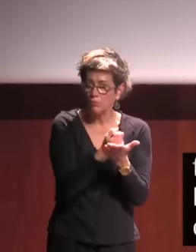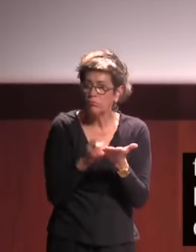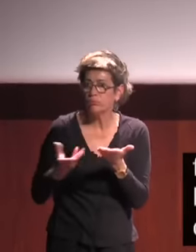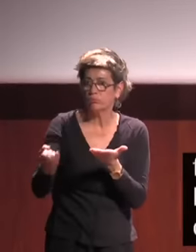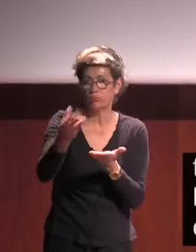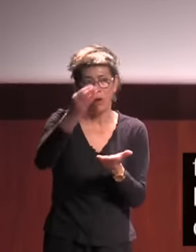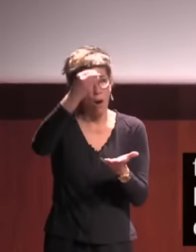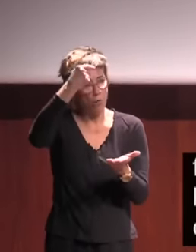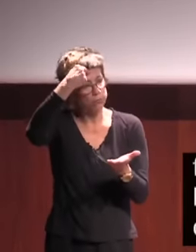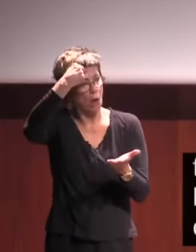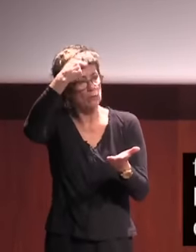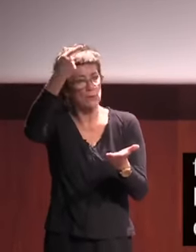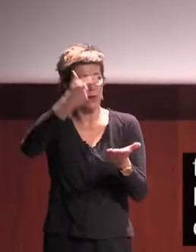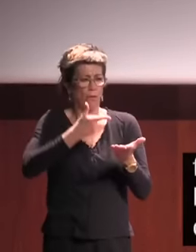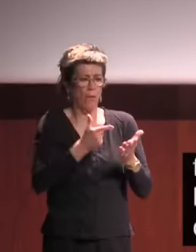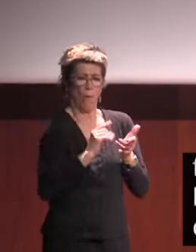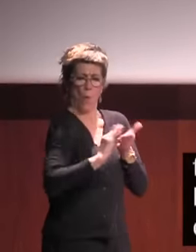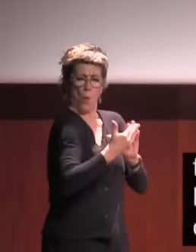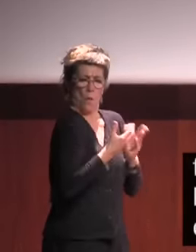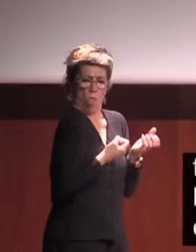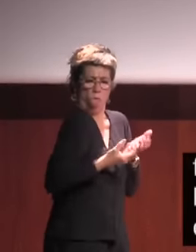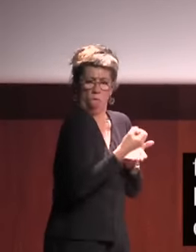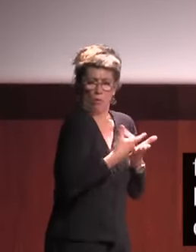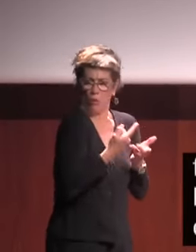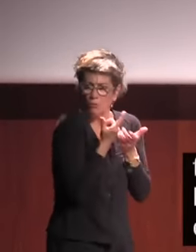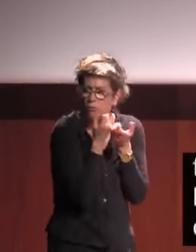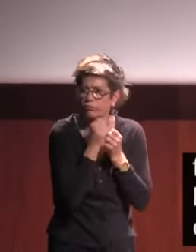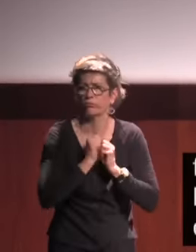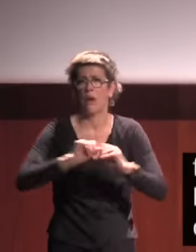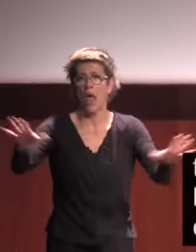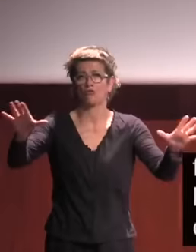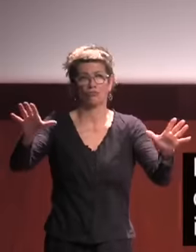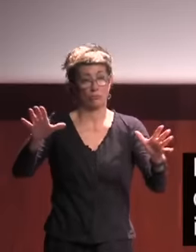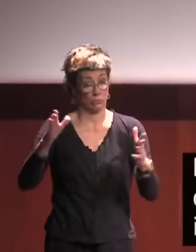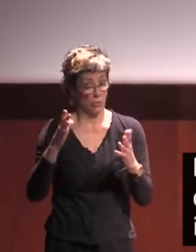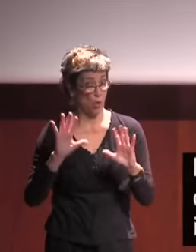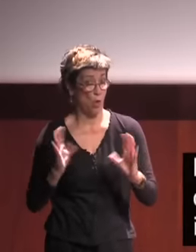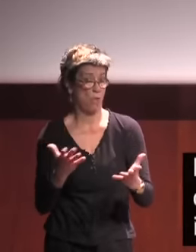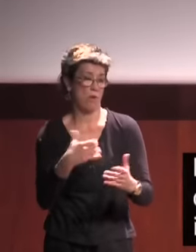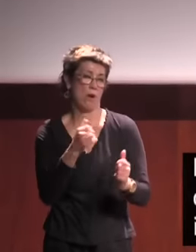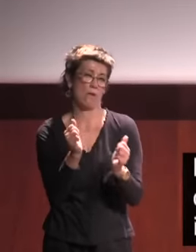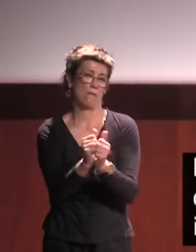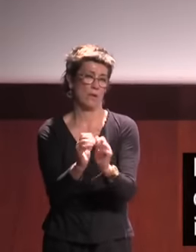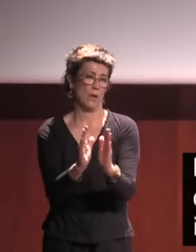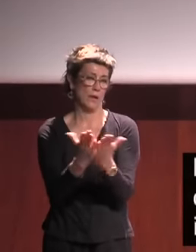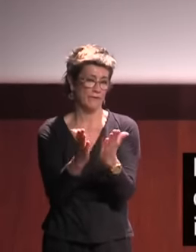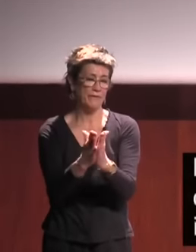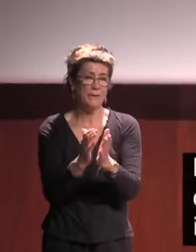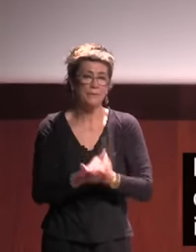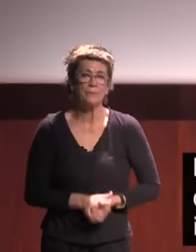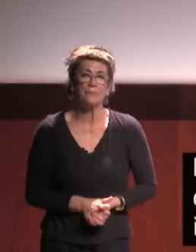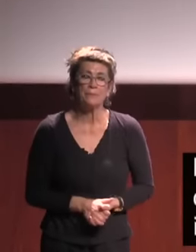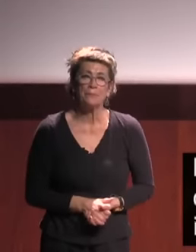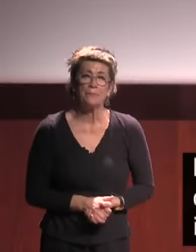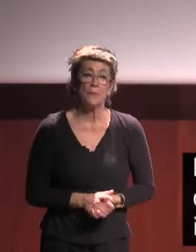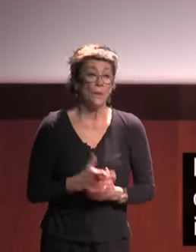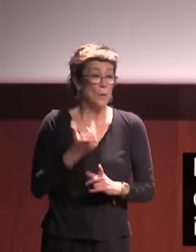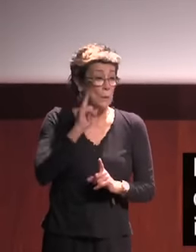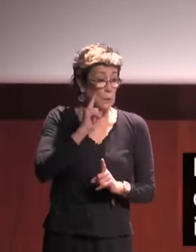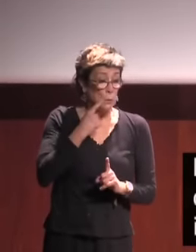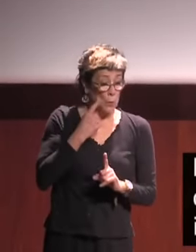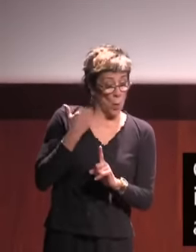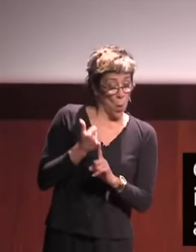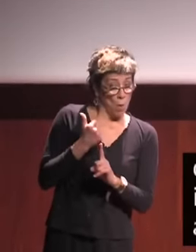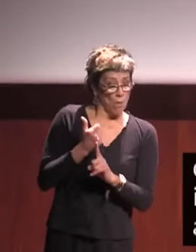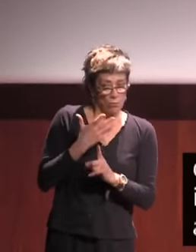pensée au-delà d'une communauté immédiate, le livre. Dès lors que les sourds sont eux-mêmes acteurs de